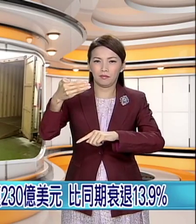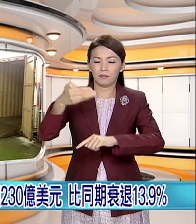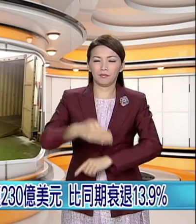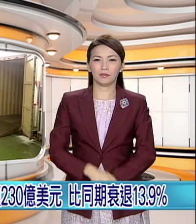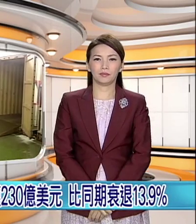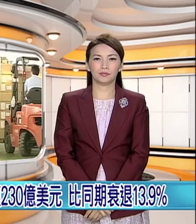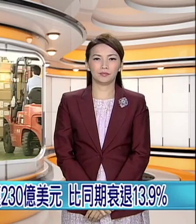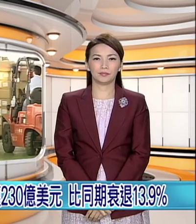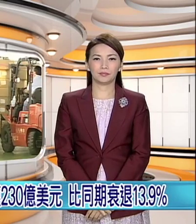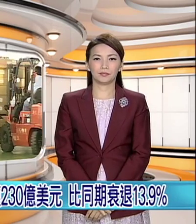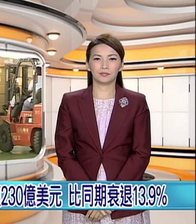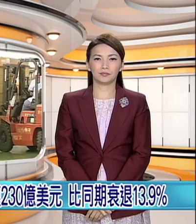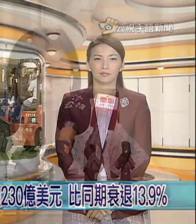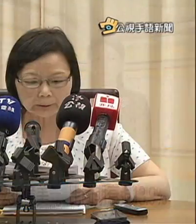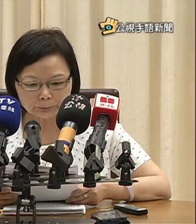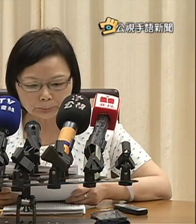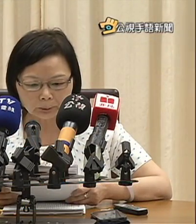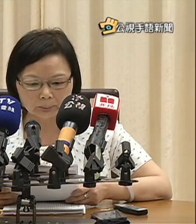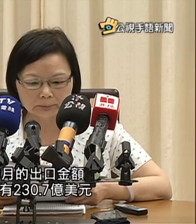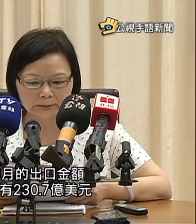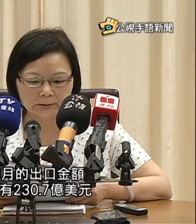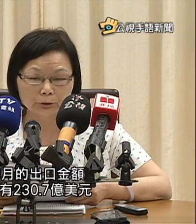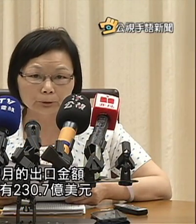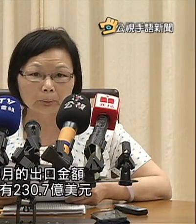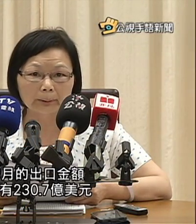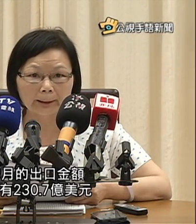13.9%。 六月的出口金额只有